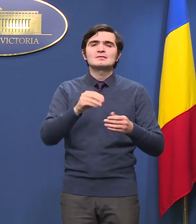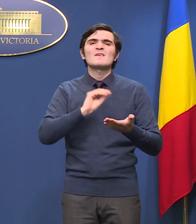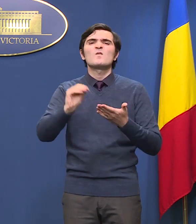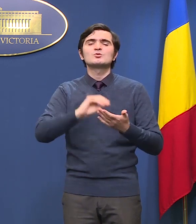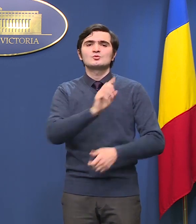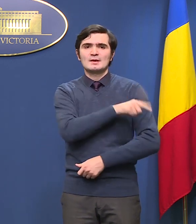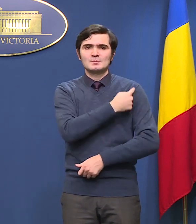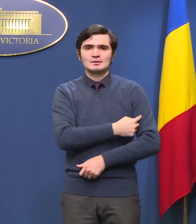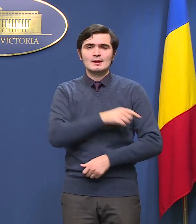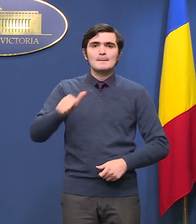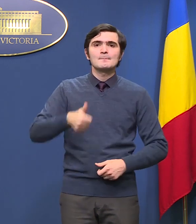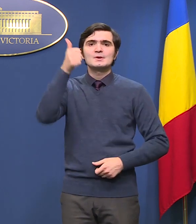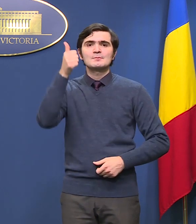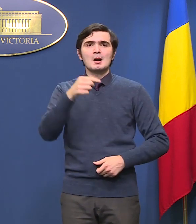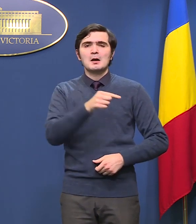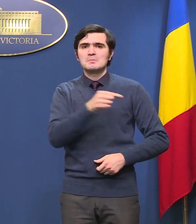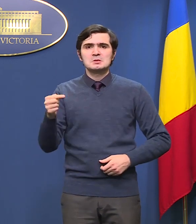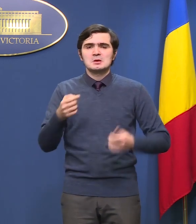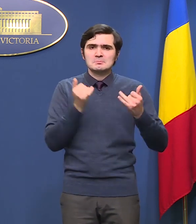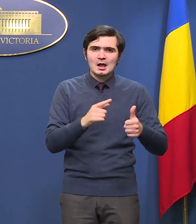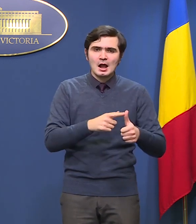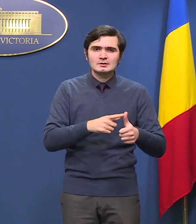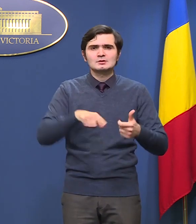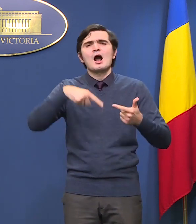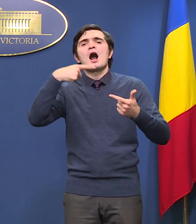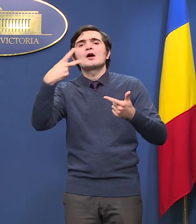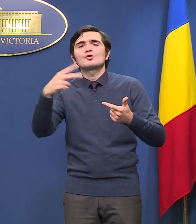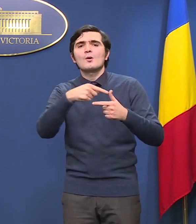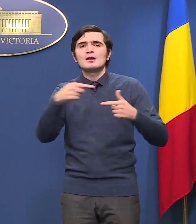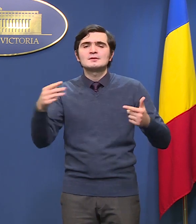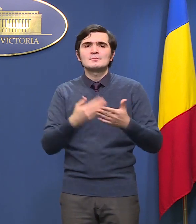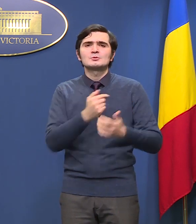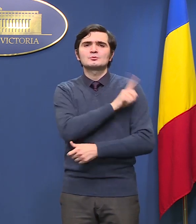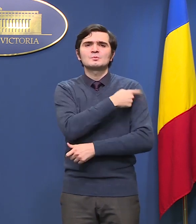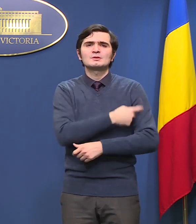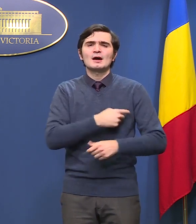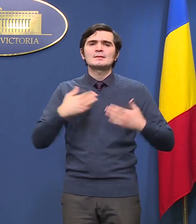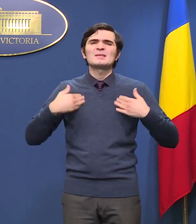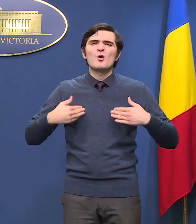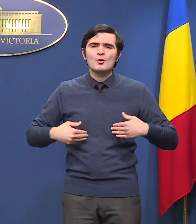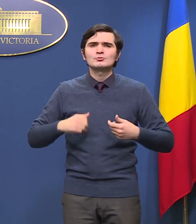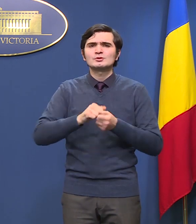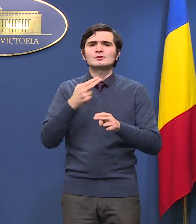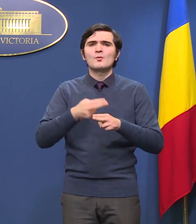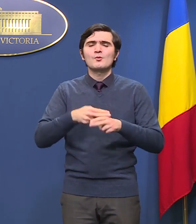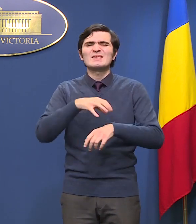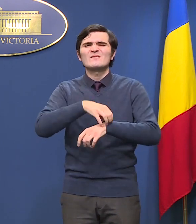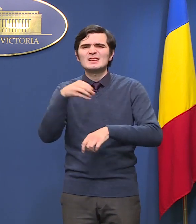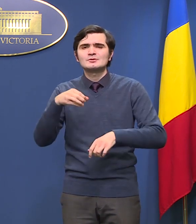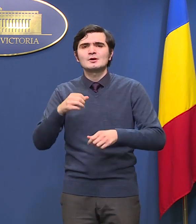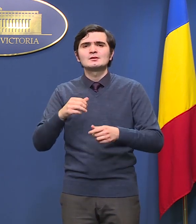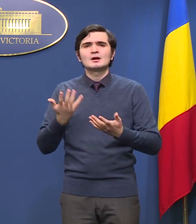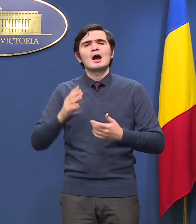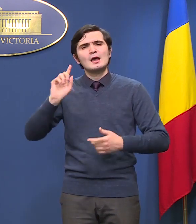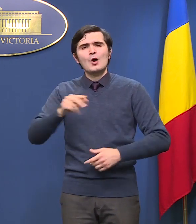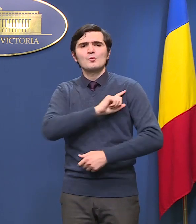care funcționează astăzi, în a doua linie în care intră spitale de pneumologie, de boli infecțioase și alte spitale care au capacitatea